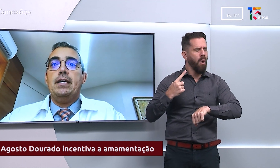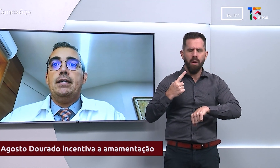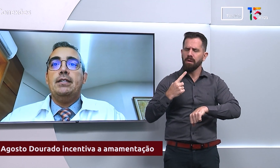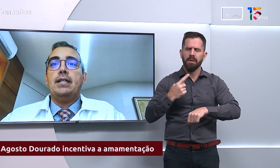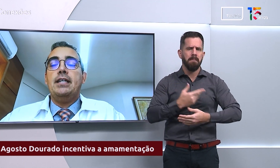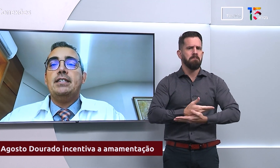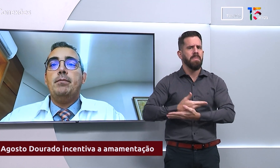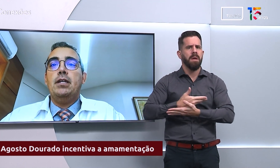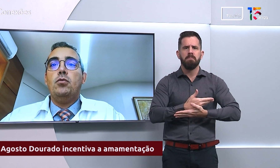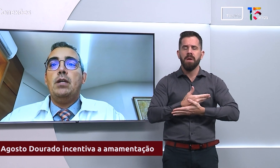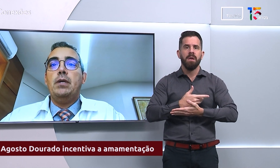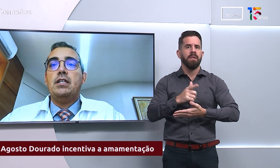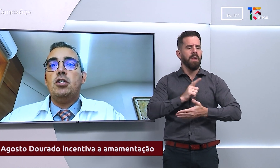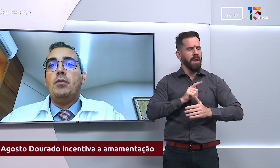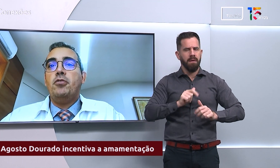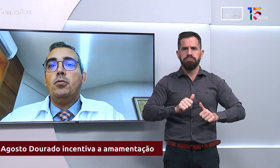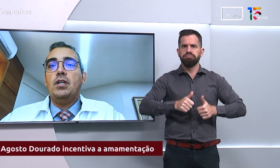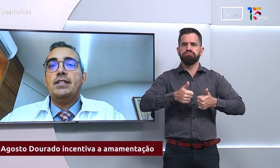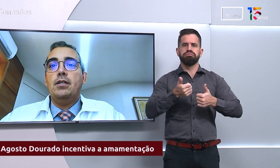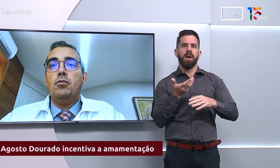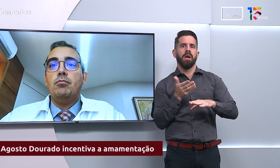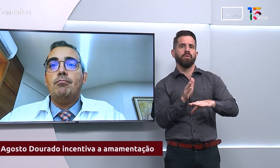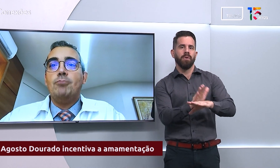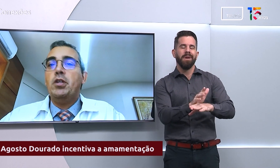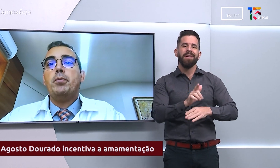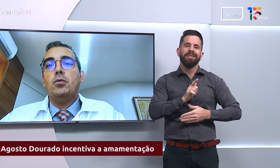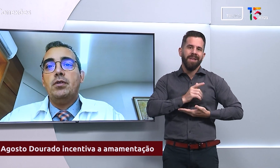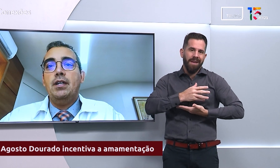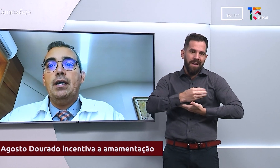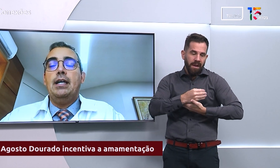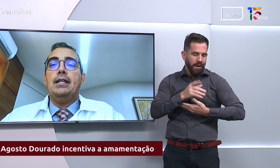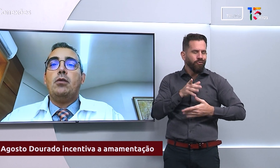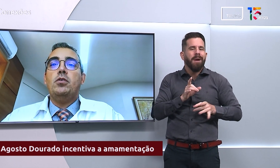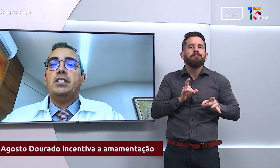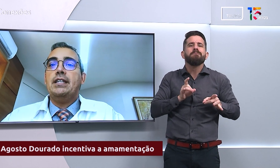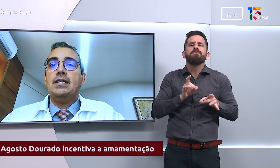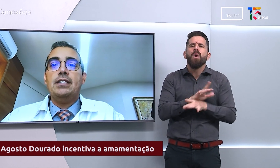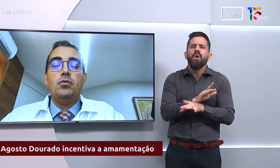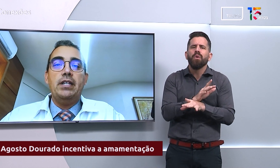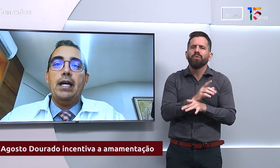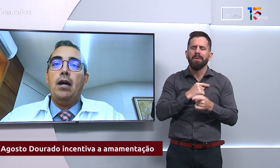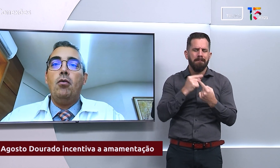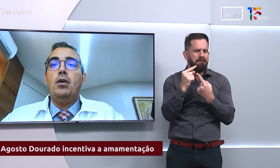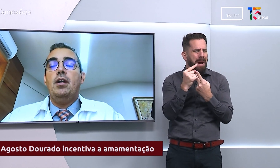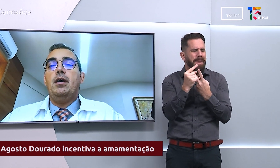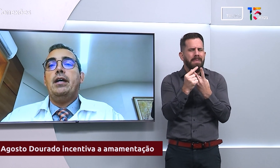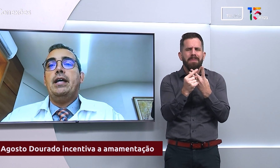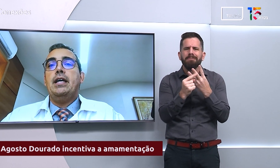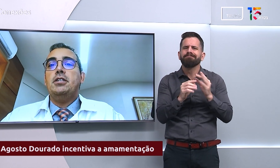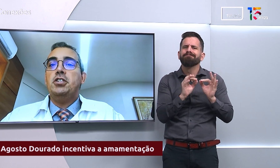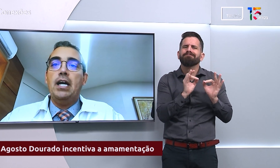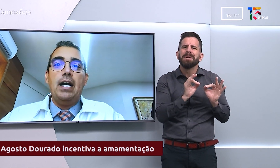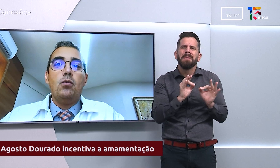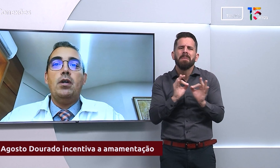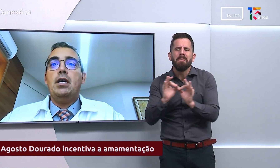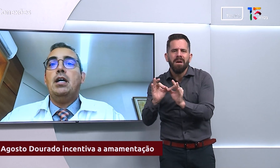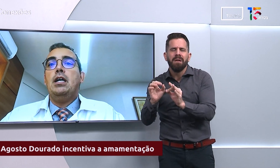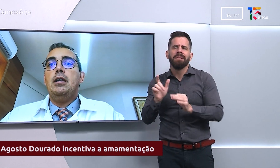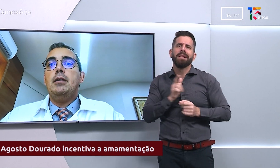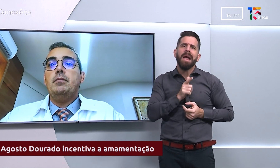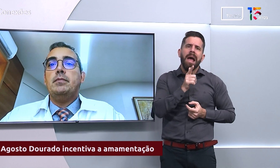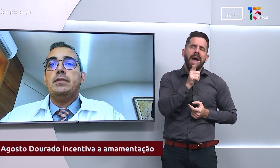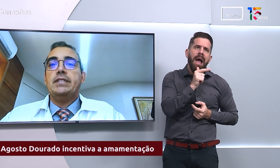bebê vai estar recebendo a alimentação numa formulação toda pronta, na concentração ideal, de